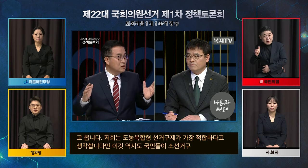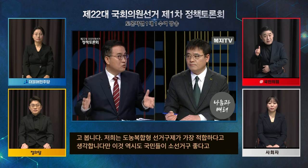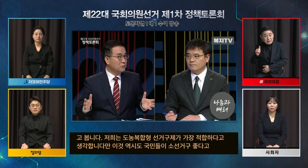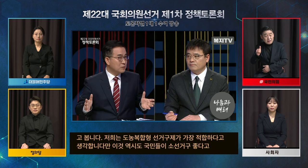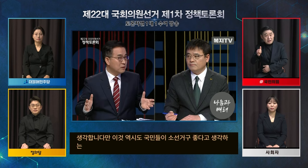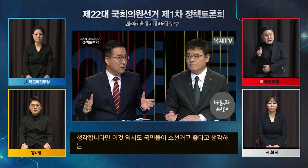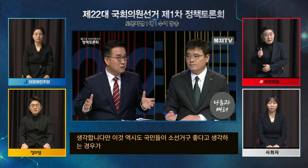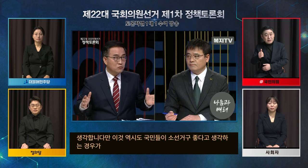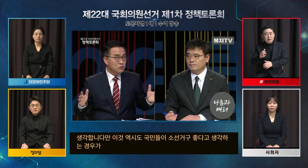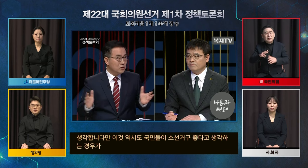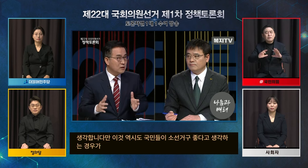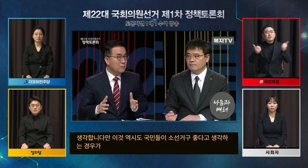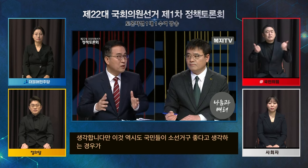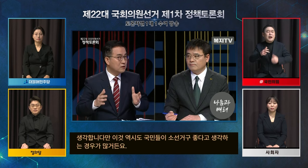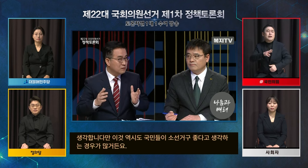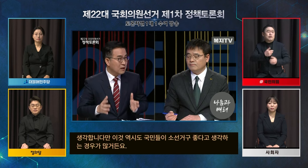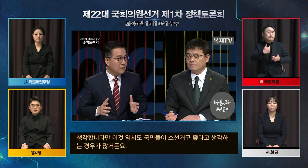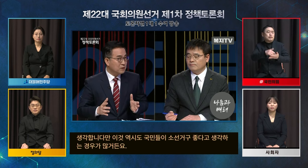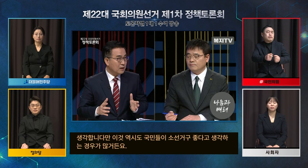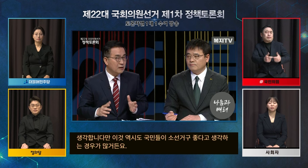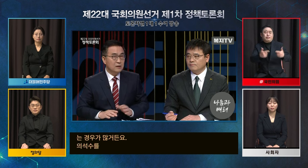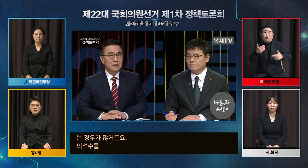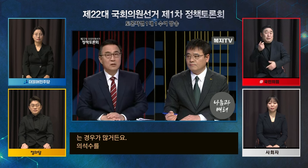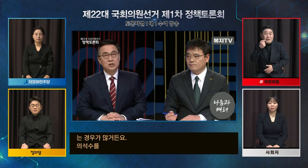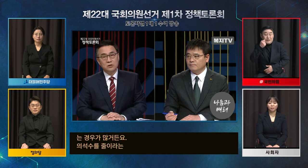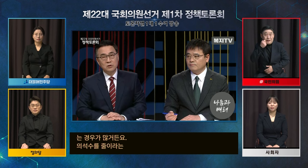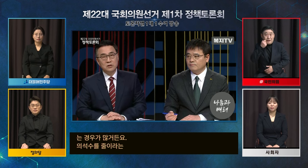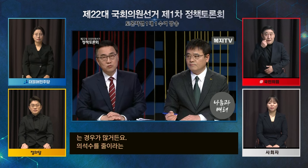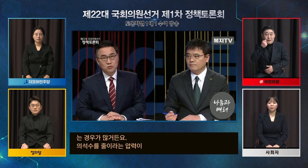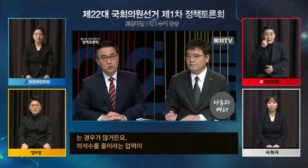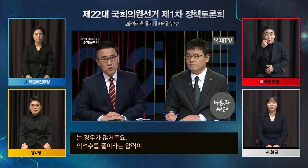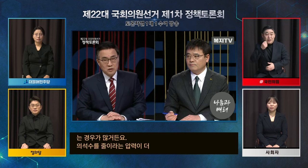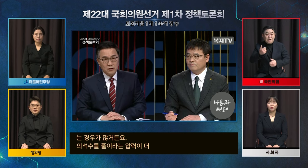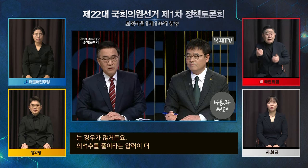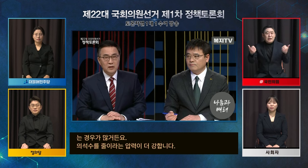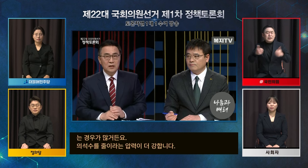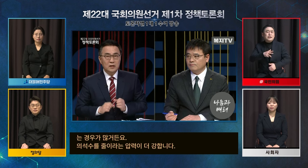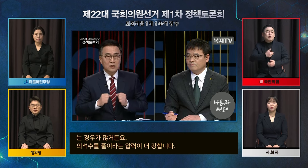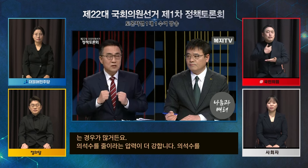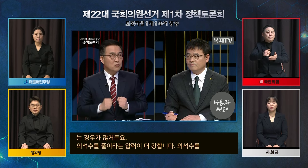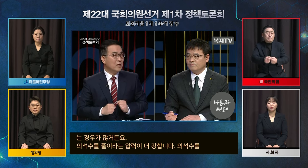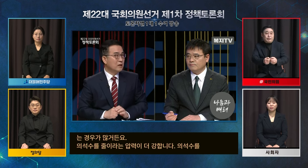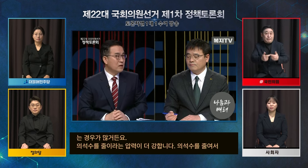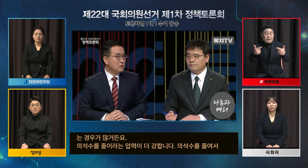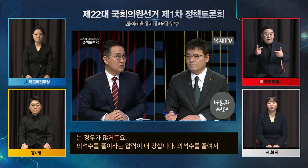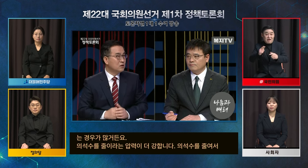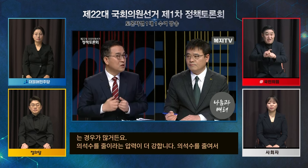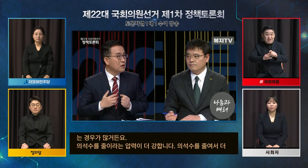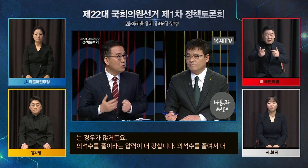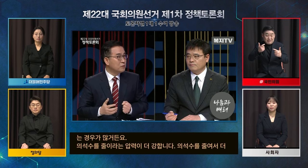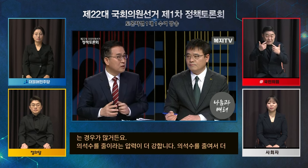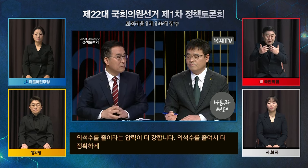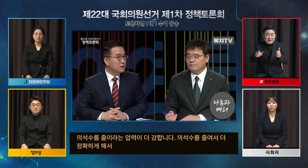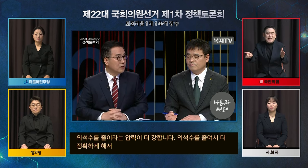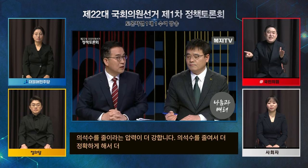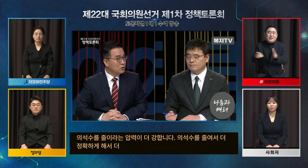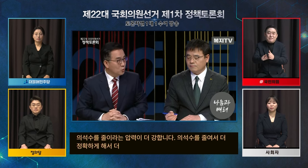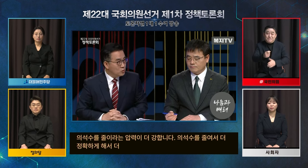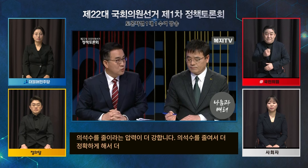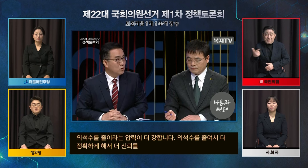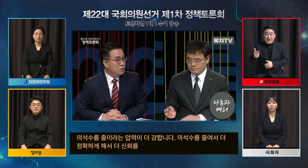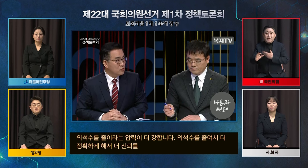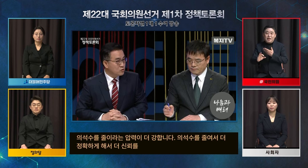의석수를 더 늘릴 수도 없습니다. 의석수를 줄이는 압력이 더 강합니다. 실제로 의석수를 줄여서 더 정확하게 해서 더 신뢰를 높인다면